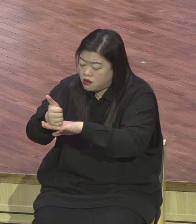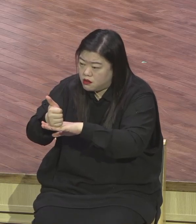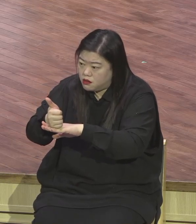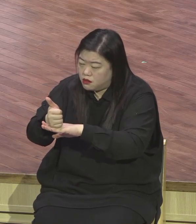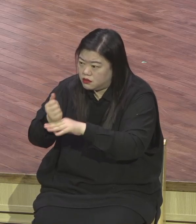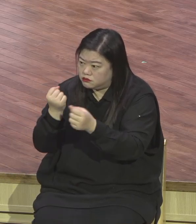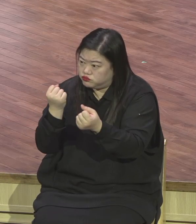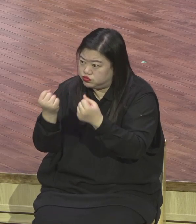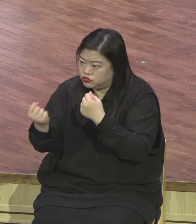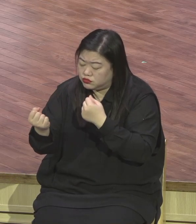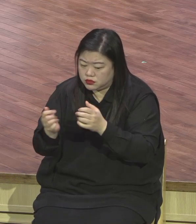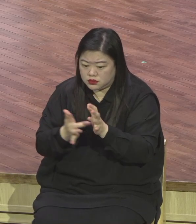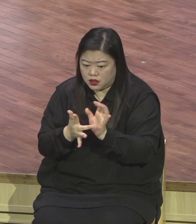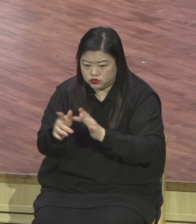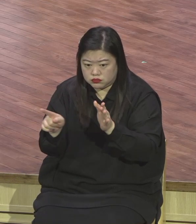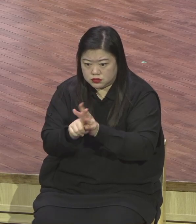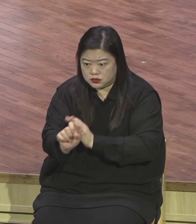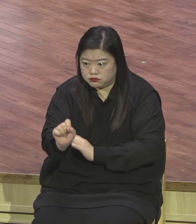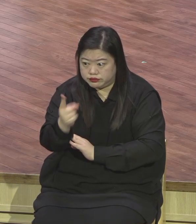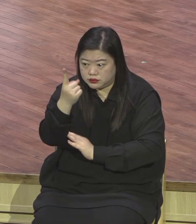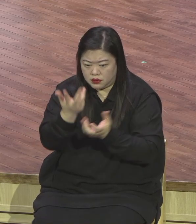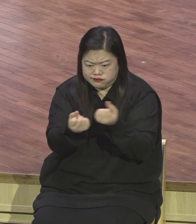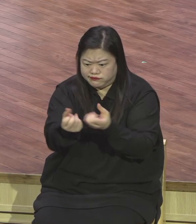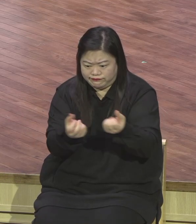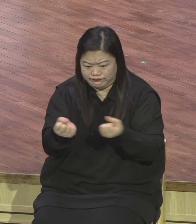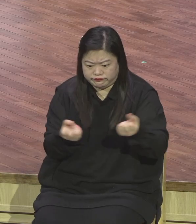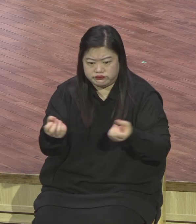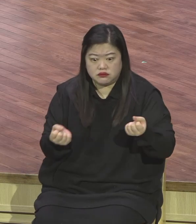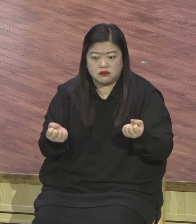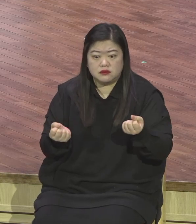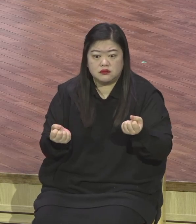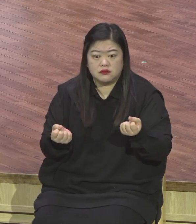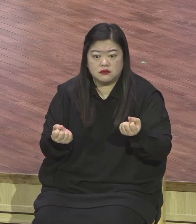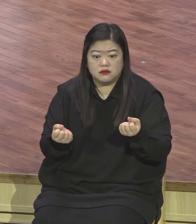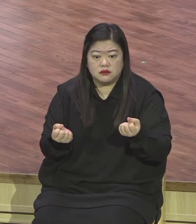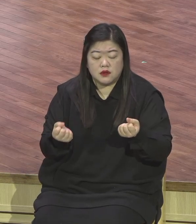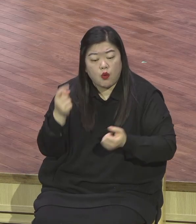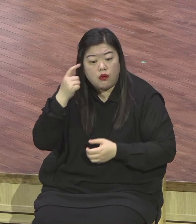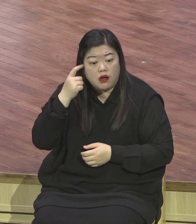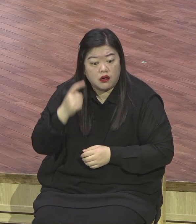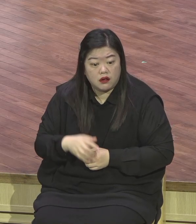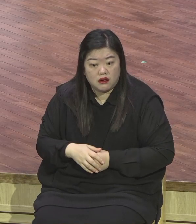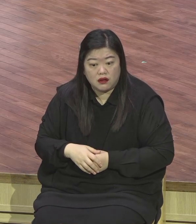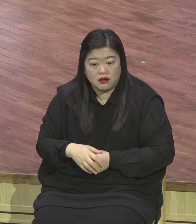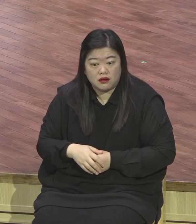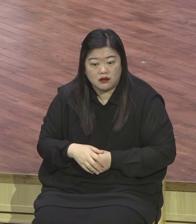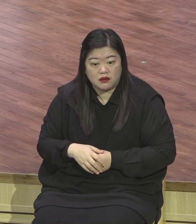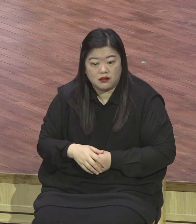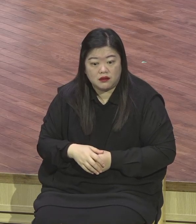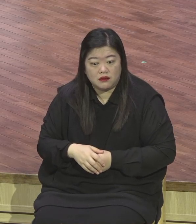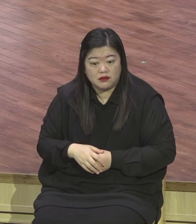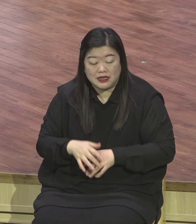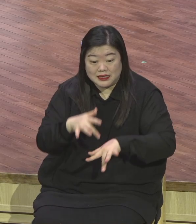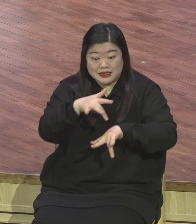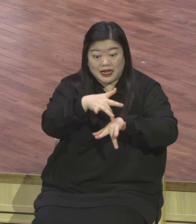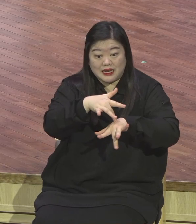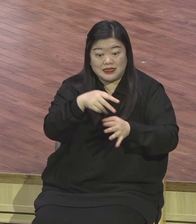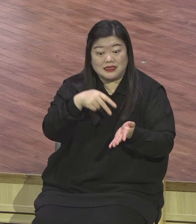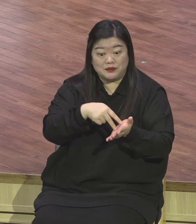시작된 겁니다. 시작된 거예요. 사단이 가만히 두지 않습니다. 왜냐 영적으로 보세요.